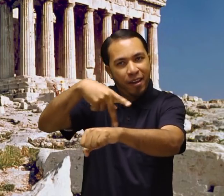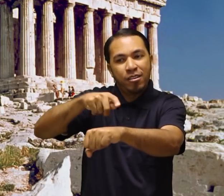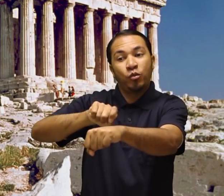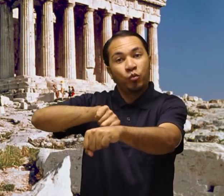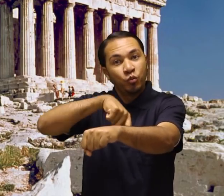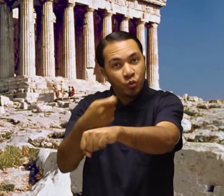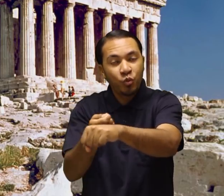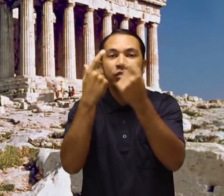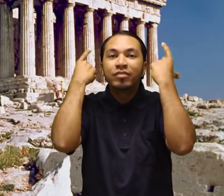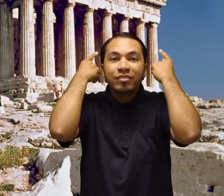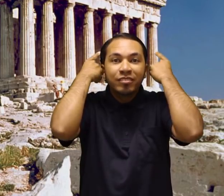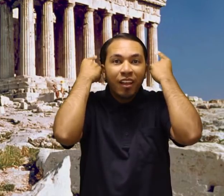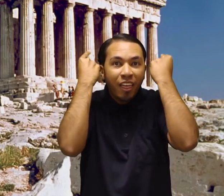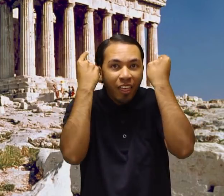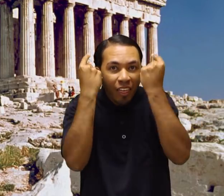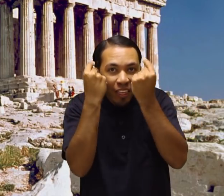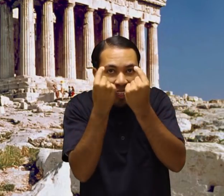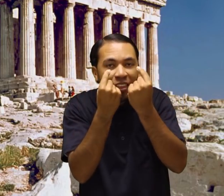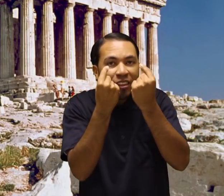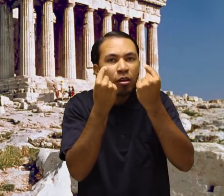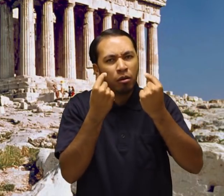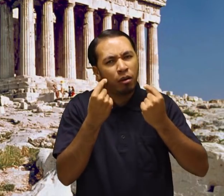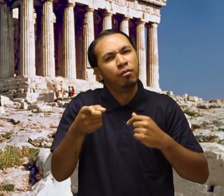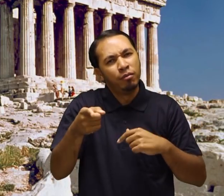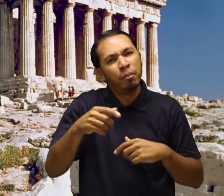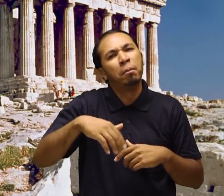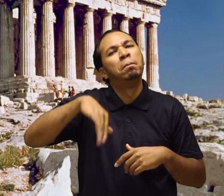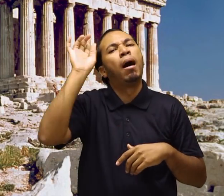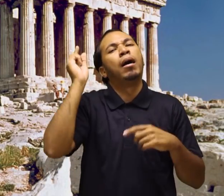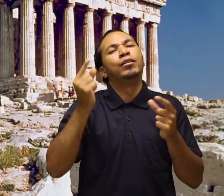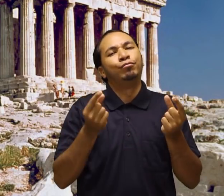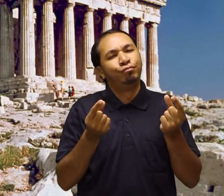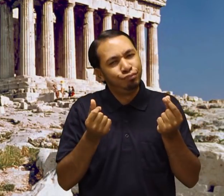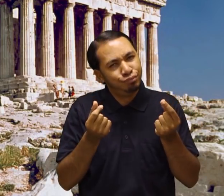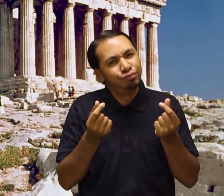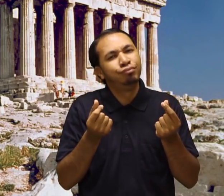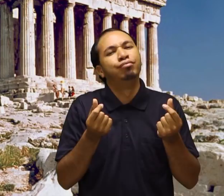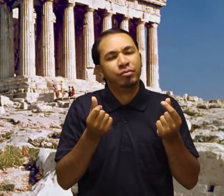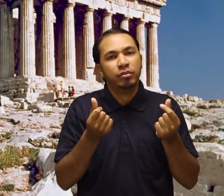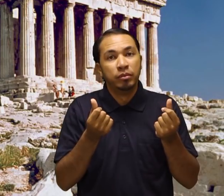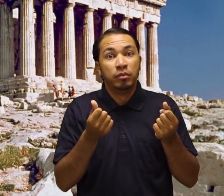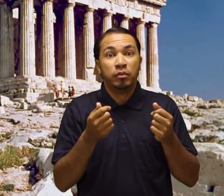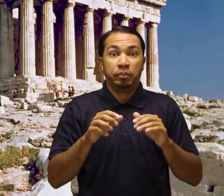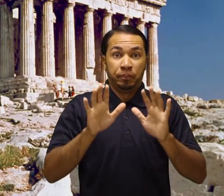Representa um país chamado Grécia, também com riqueza.